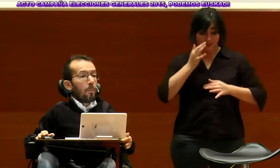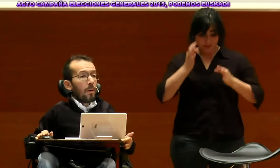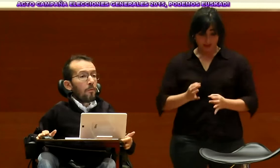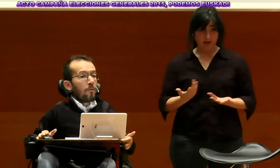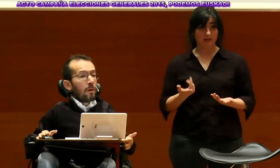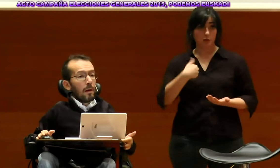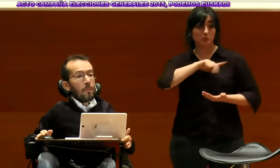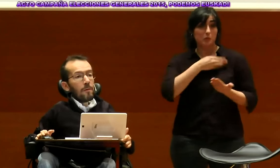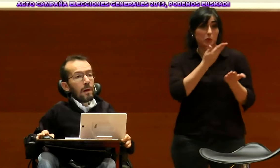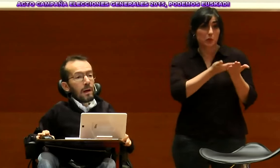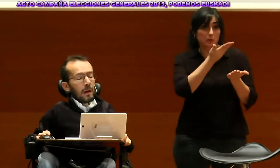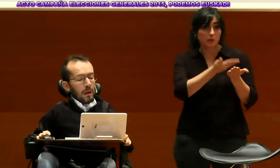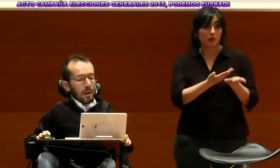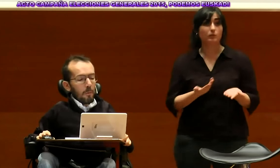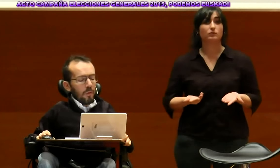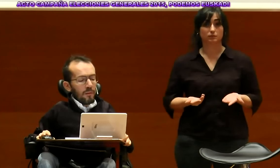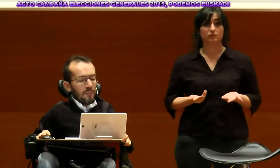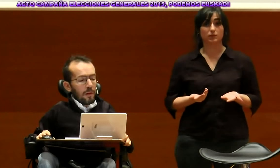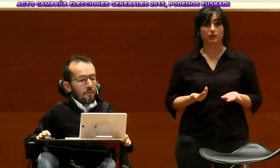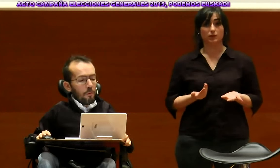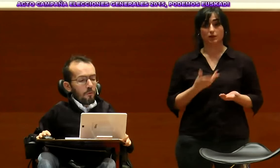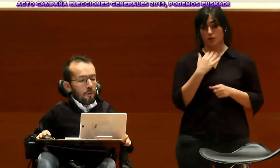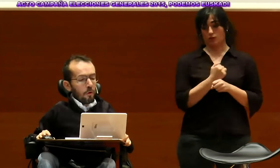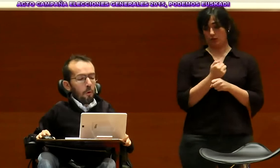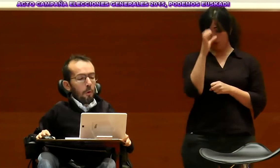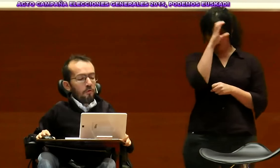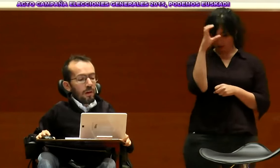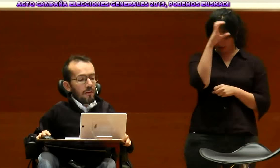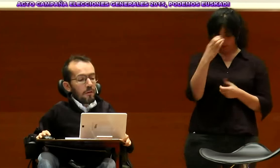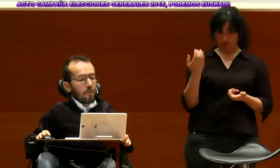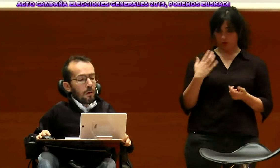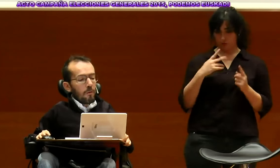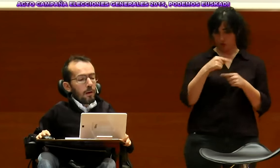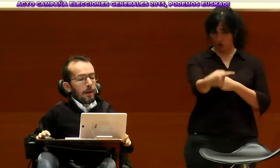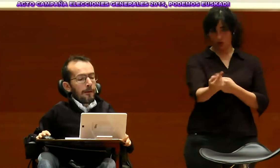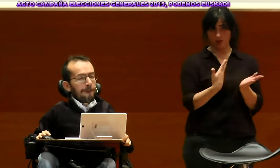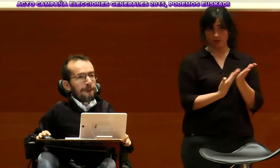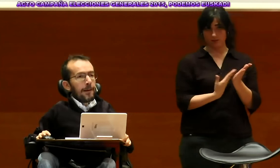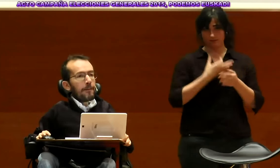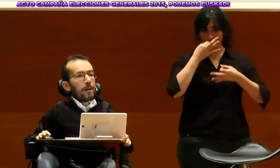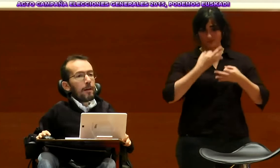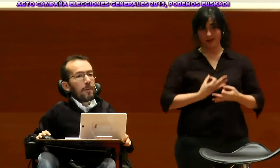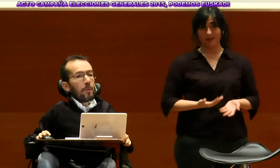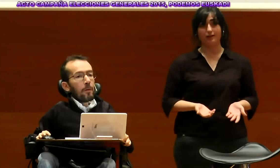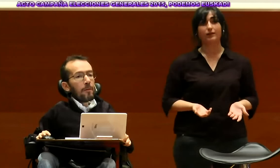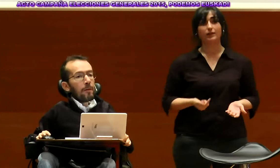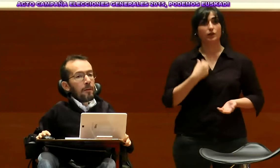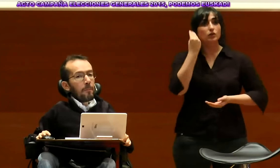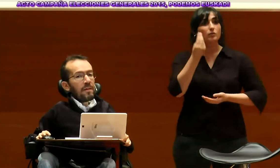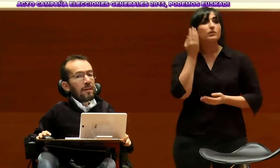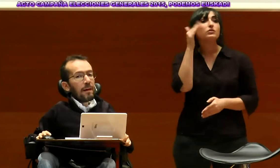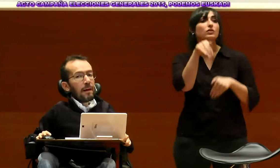lo comprobamos en nuestra labor científica todos los días. Y yo creo que en estas